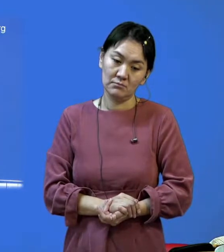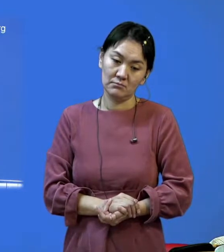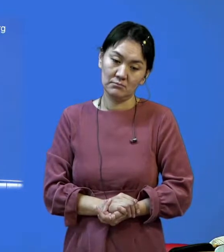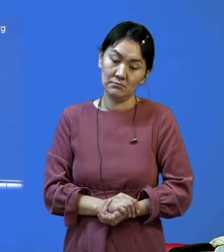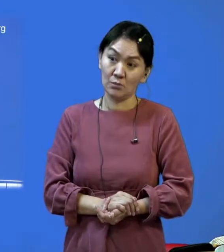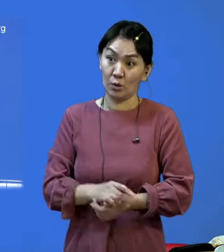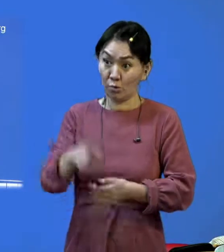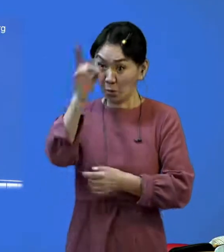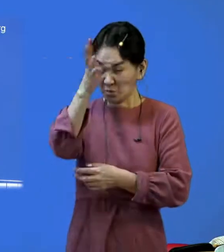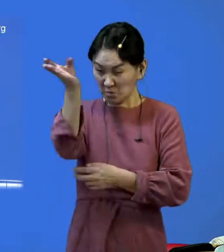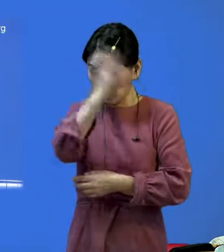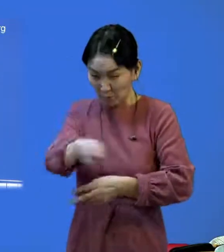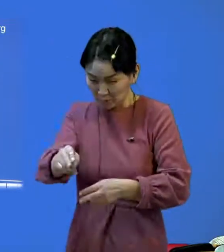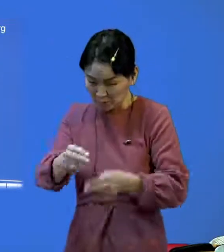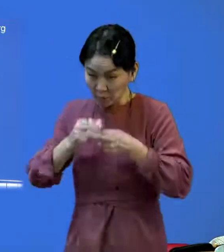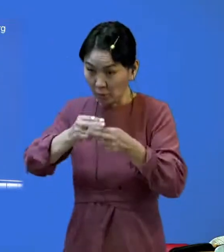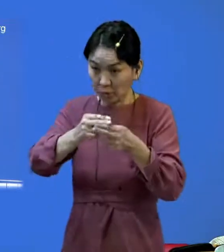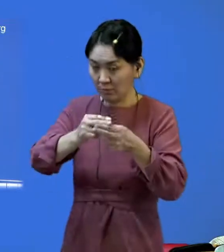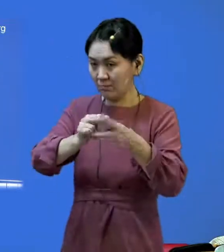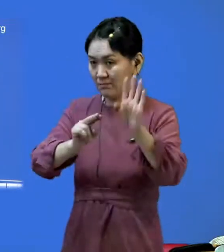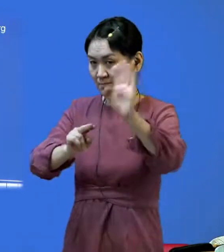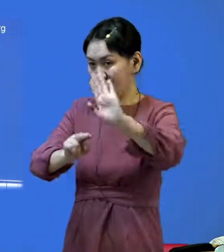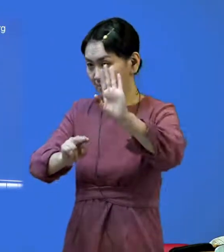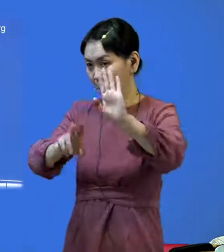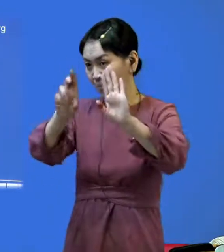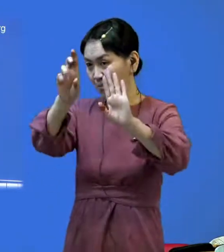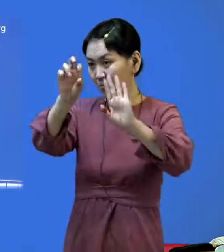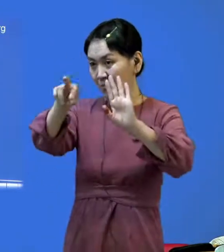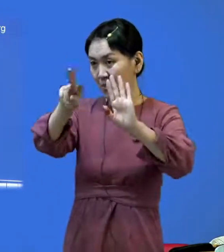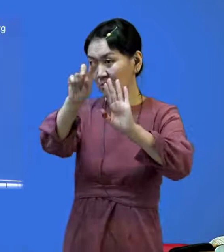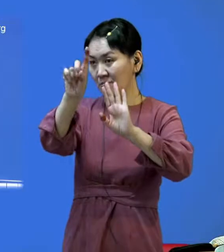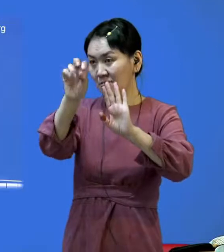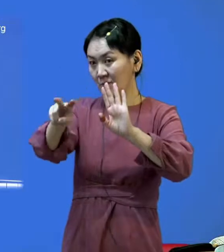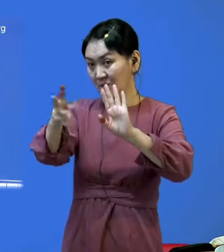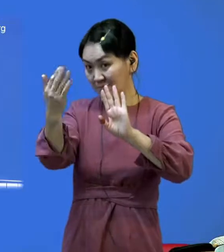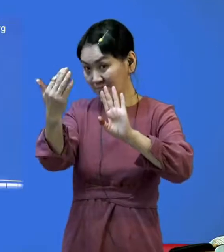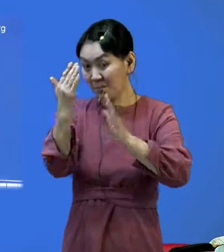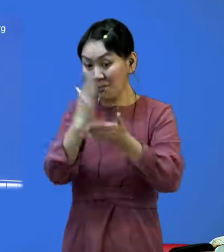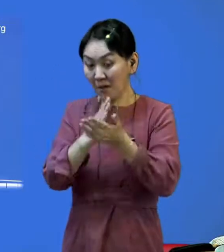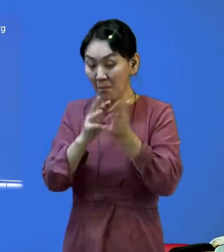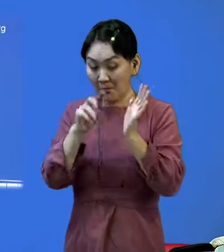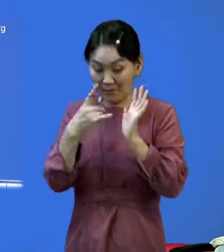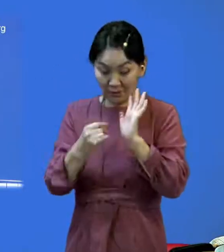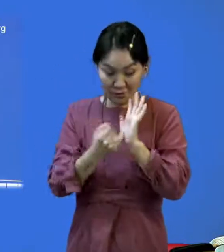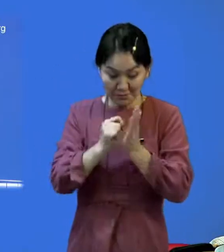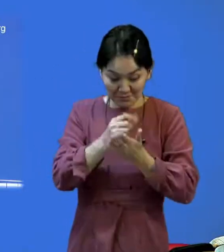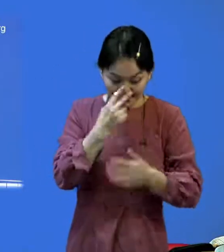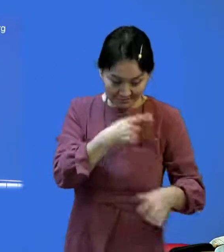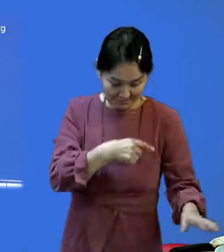шууд тусалдаг юм биш. Нэг болзол байна. Матай 6-р бүлэг байна. 6-р бүлгээс түр харъя.